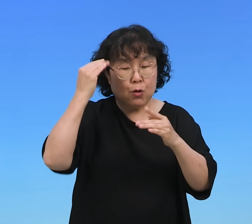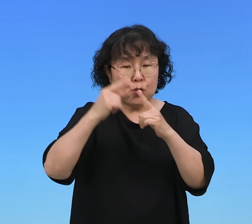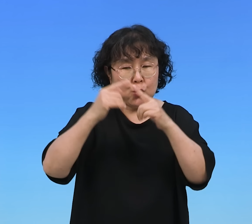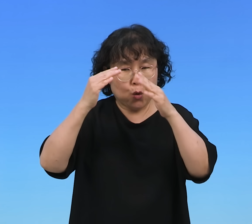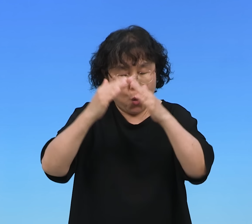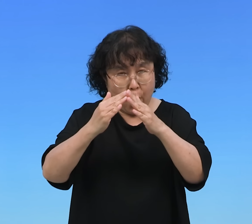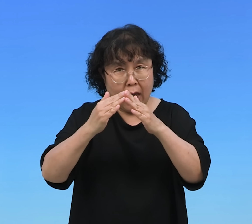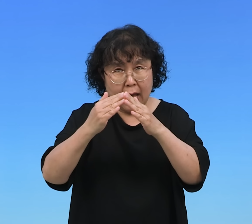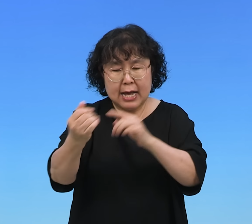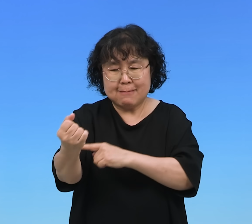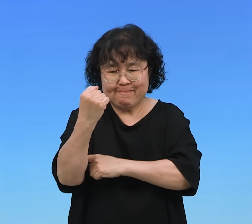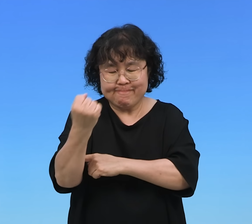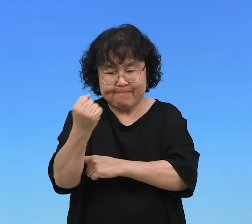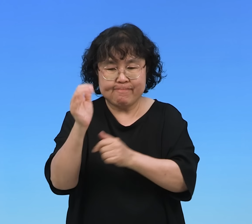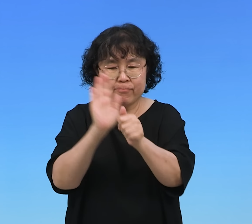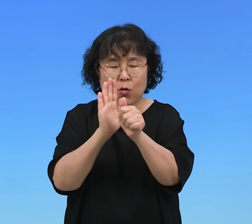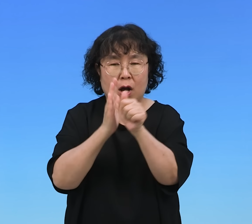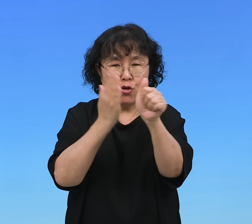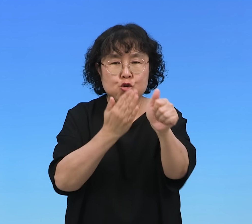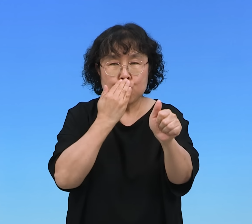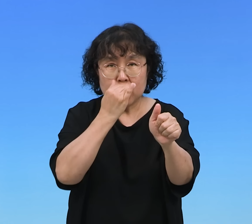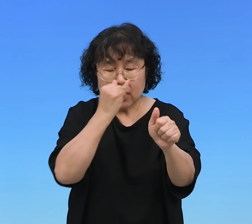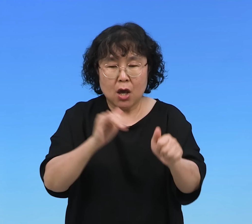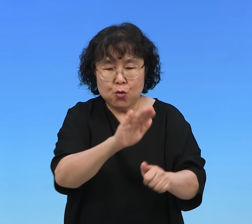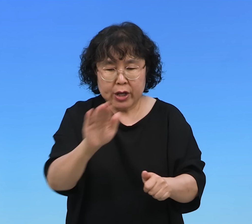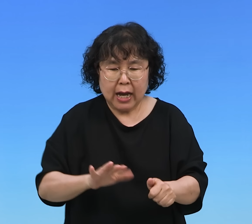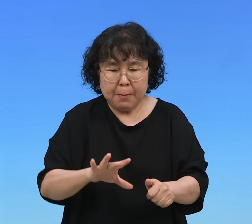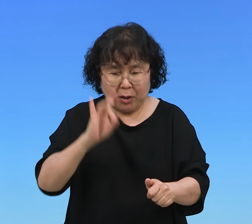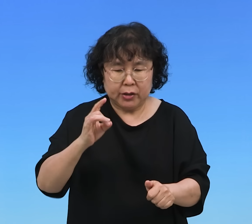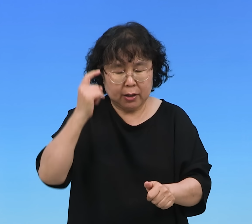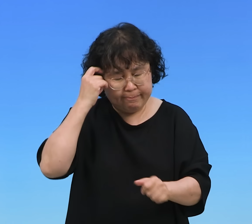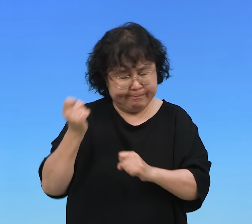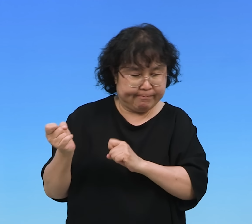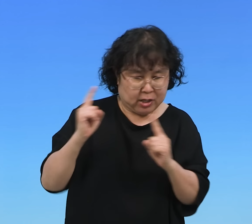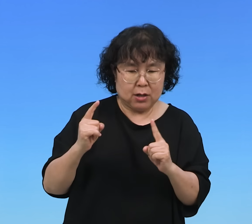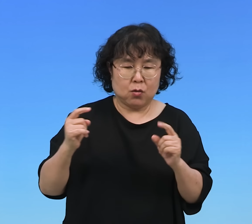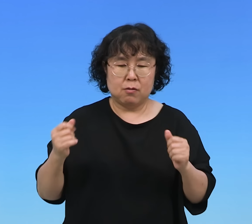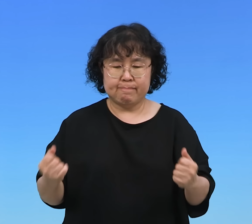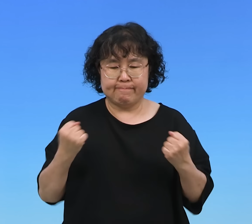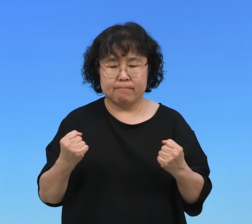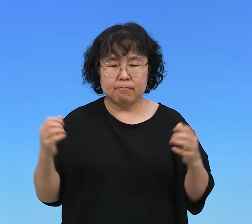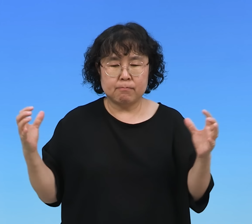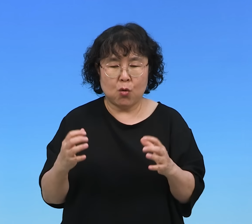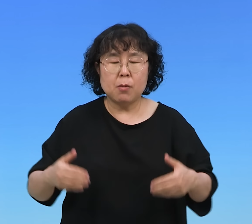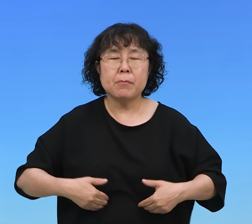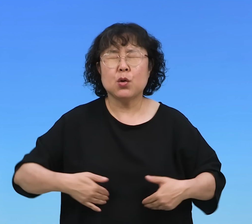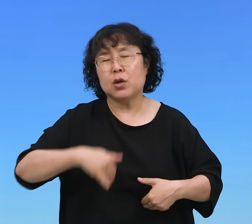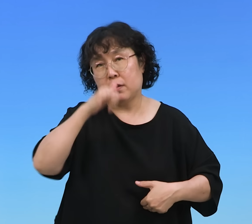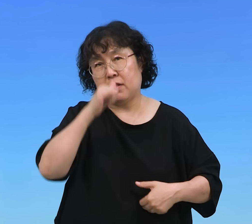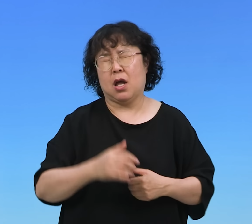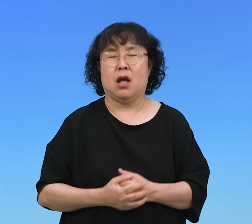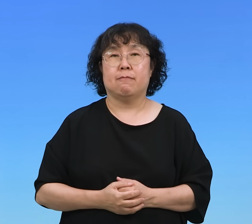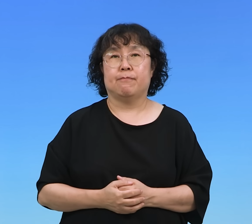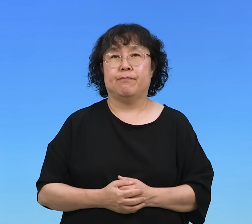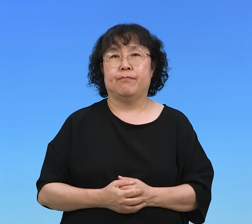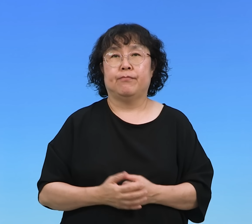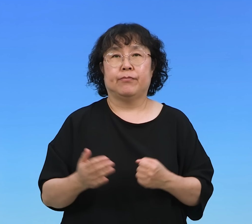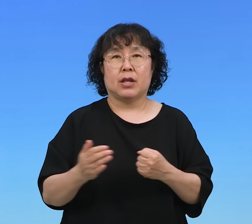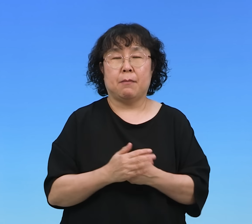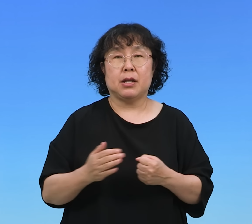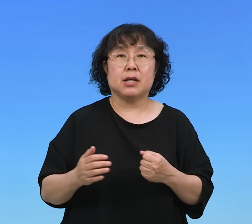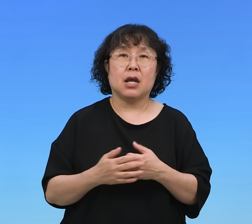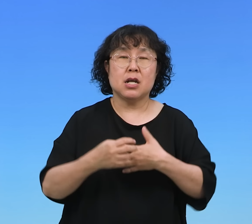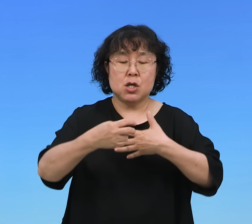좀 에너지를 만들어야 되는 거 아니냐고요. 이런 점에서 저는 누가복음